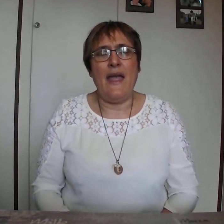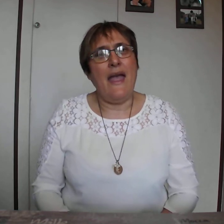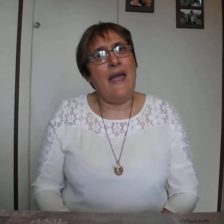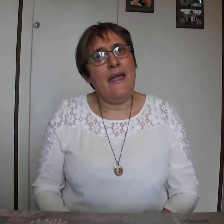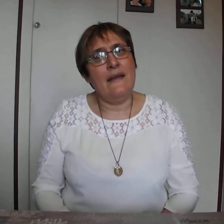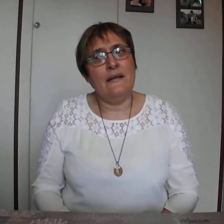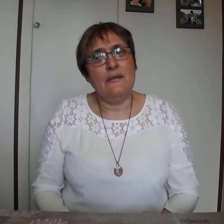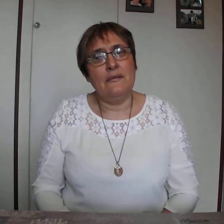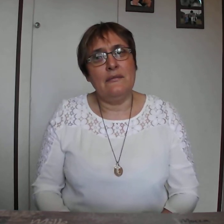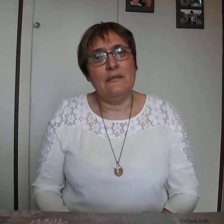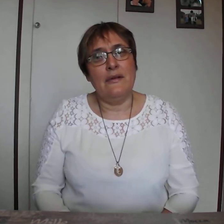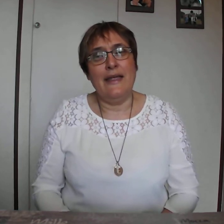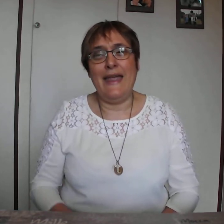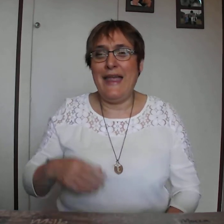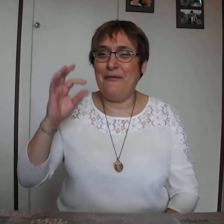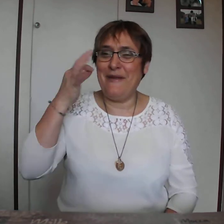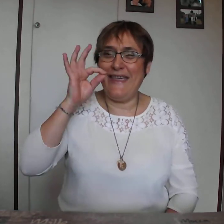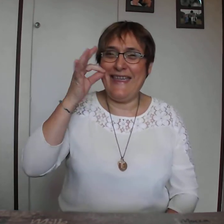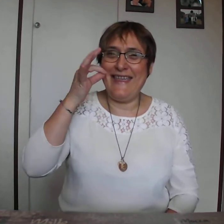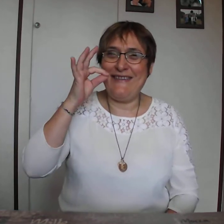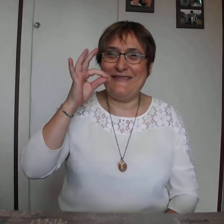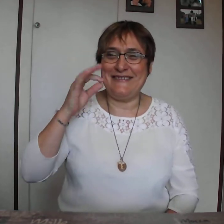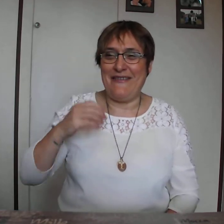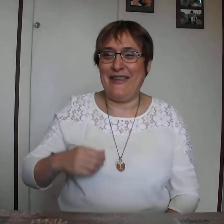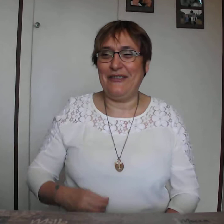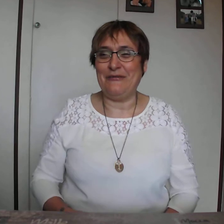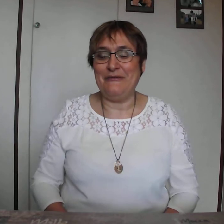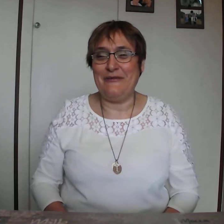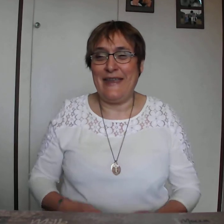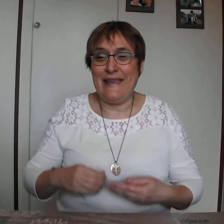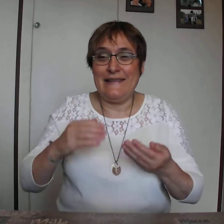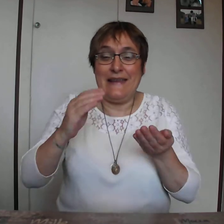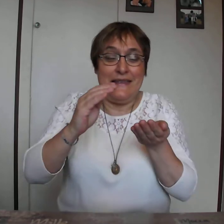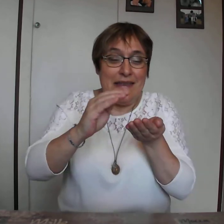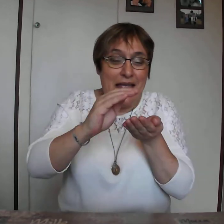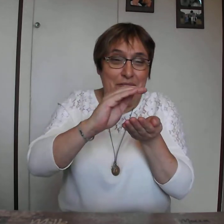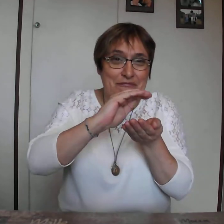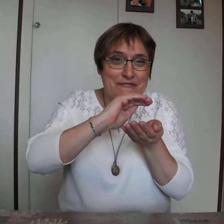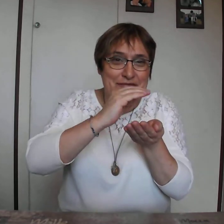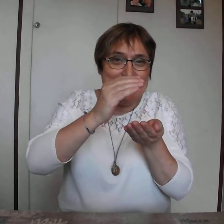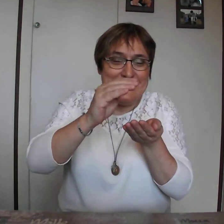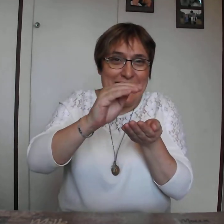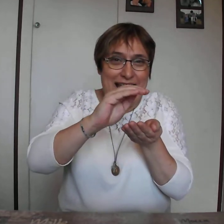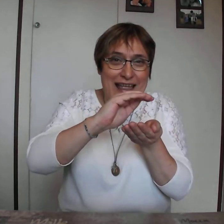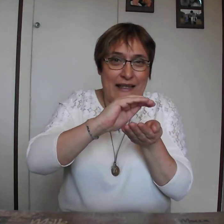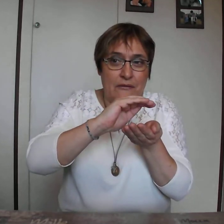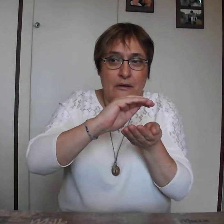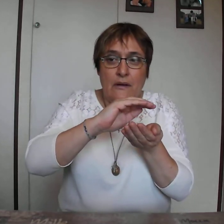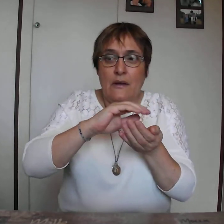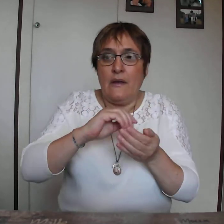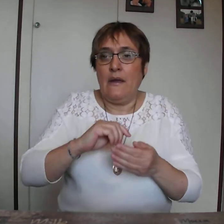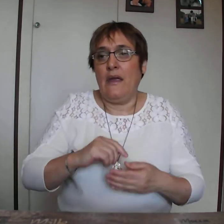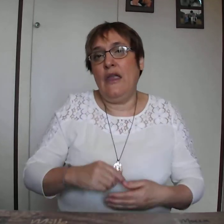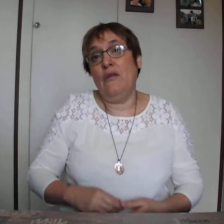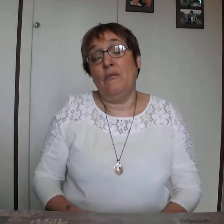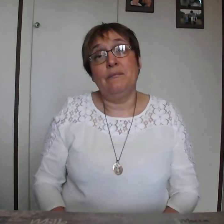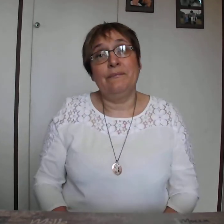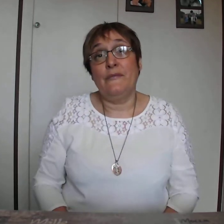est... Eh oui, vous avez trouvé, c'est un poussin. Et non, ce